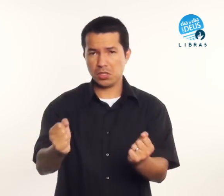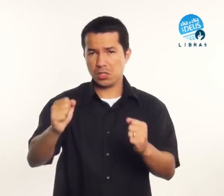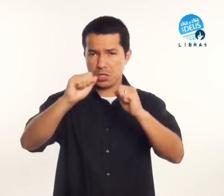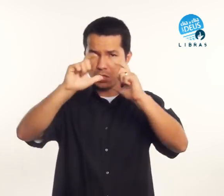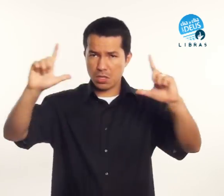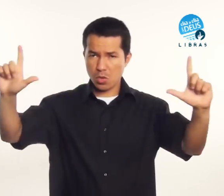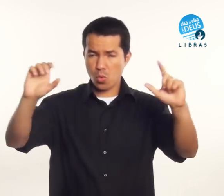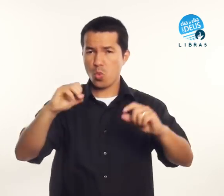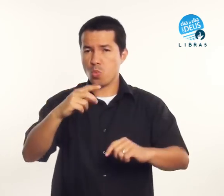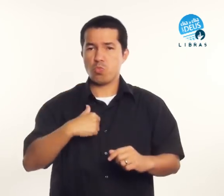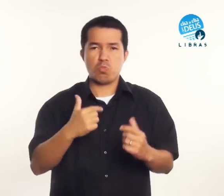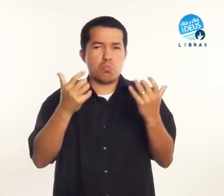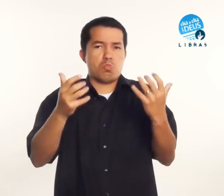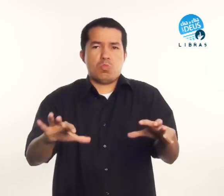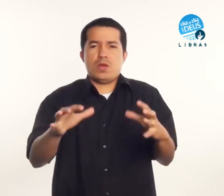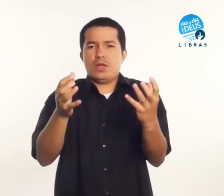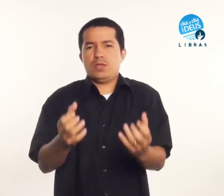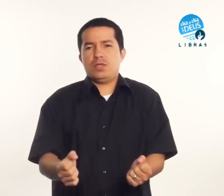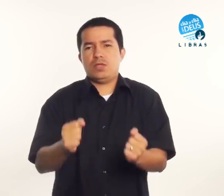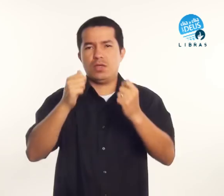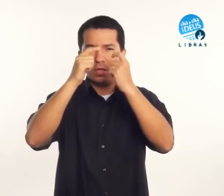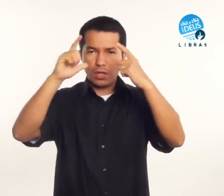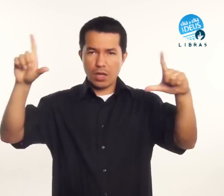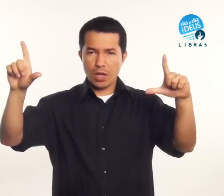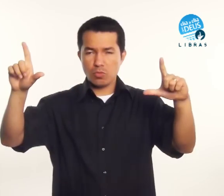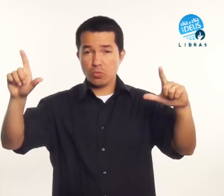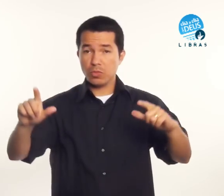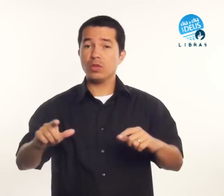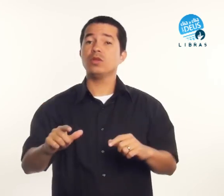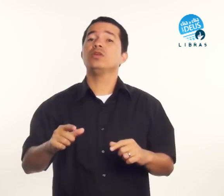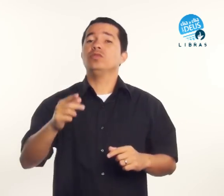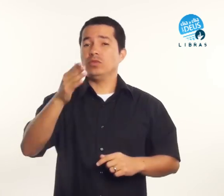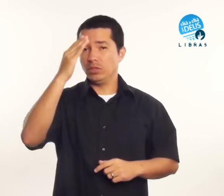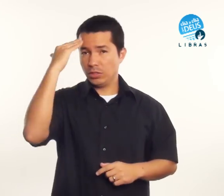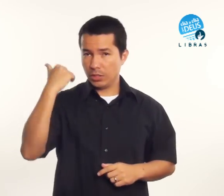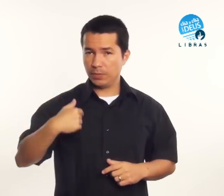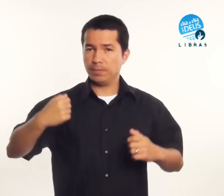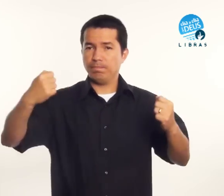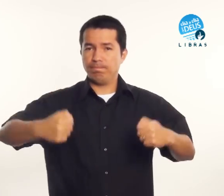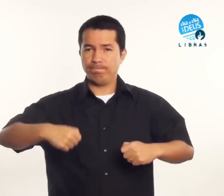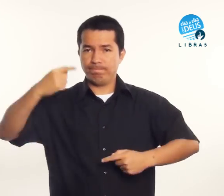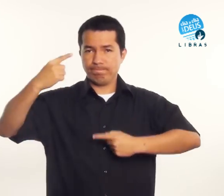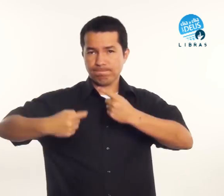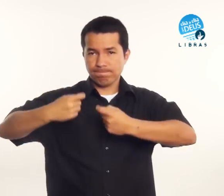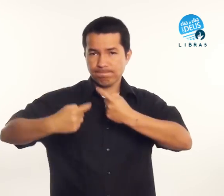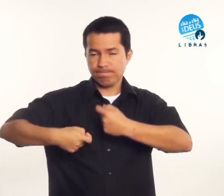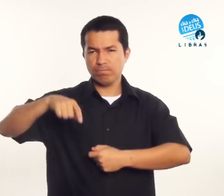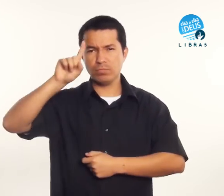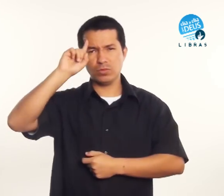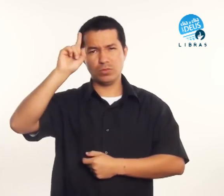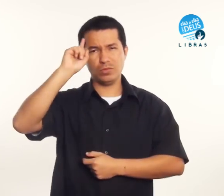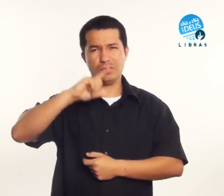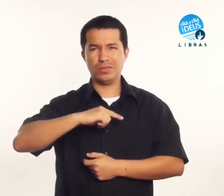está acontecendo ou não, a batalha espiritual se revela todo dia na nossa